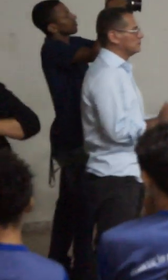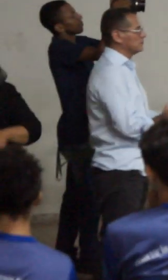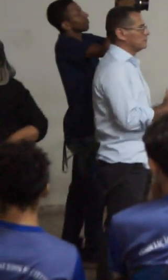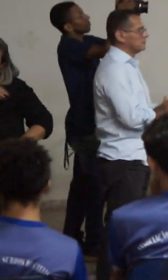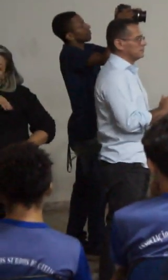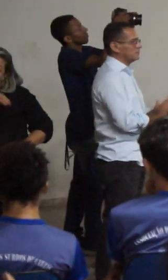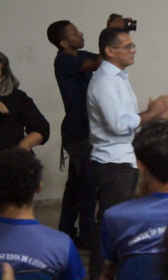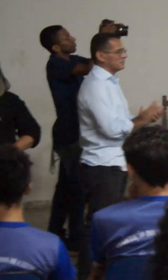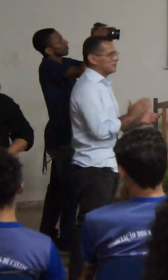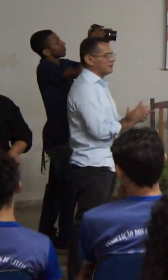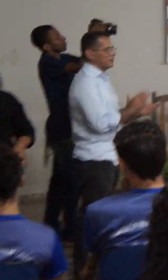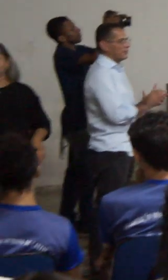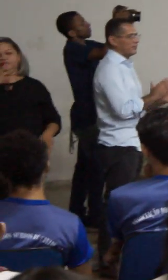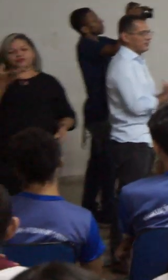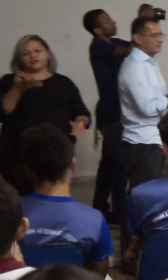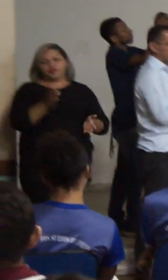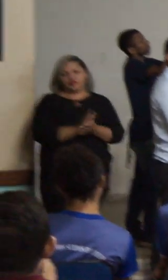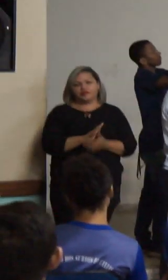10.